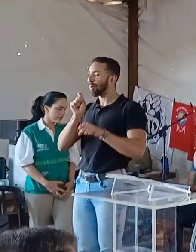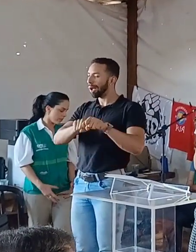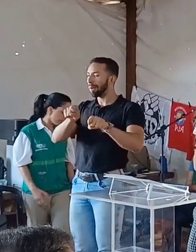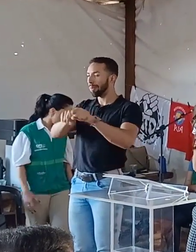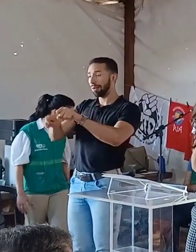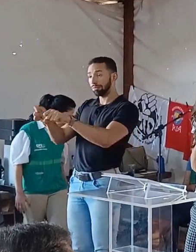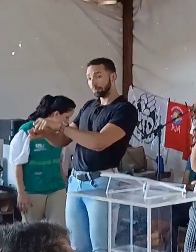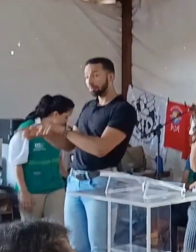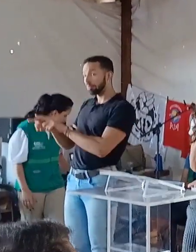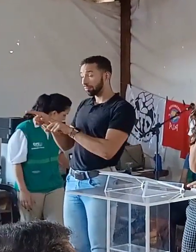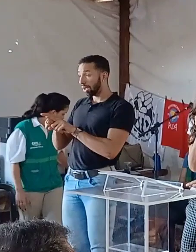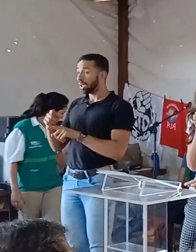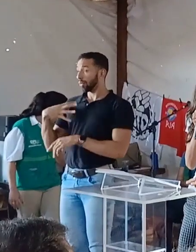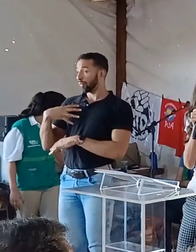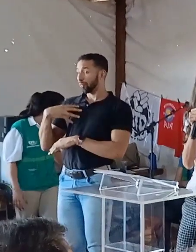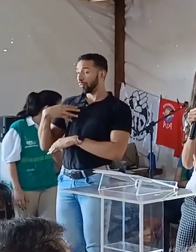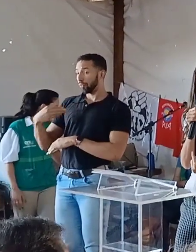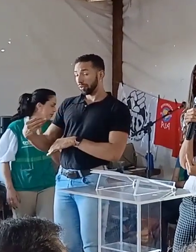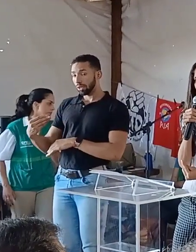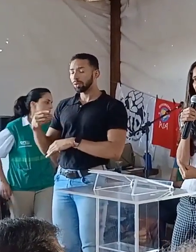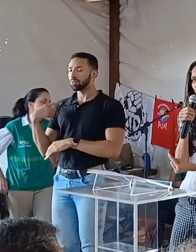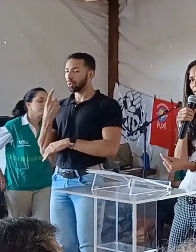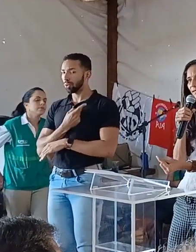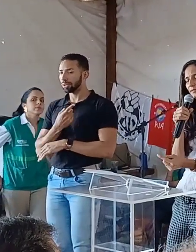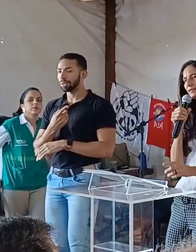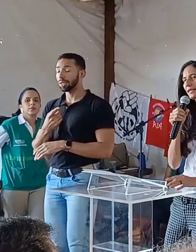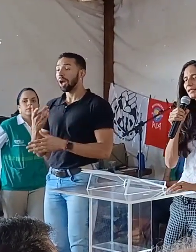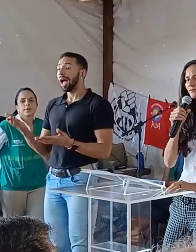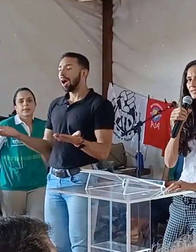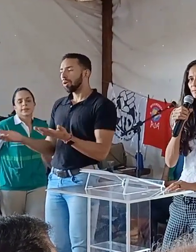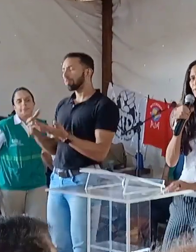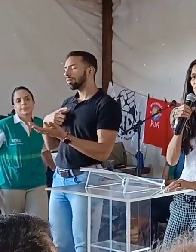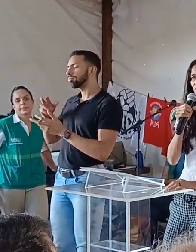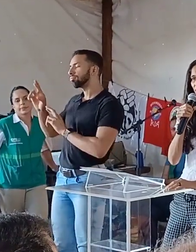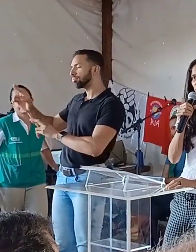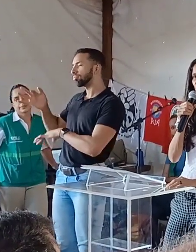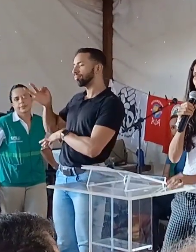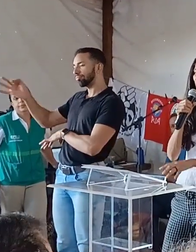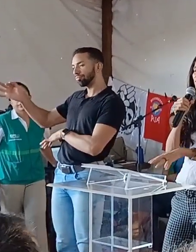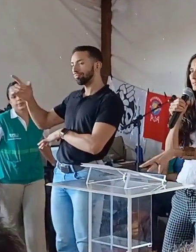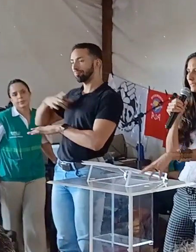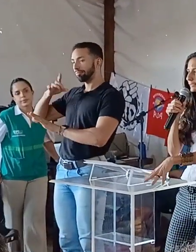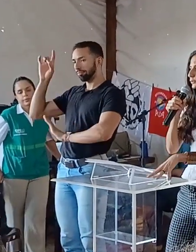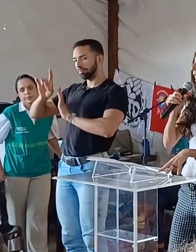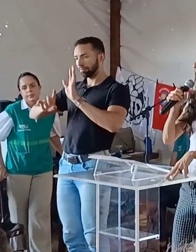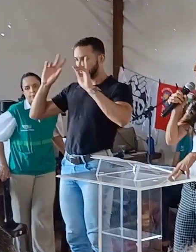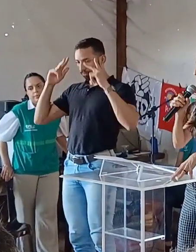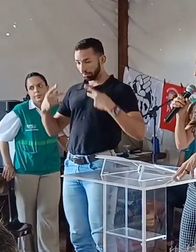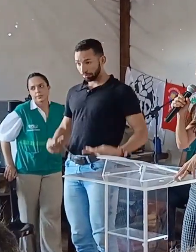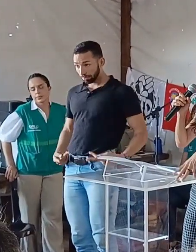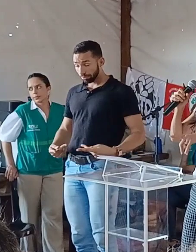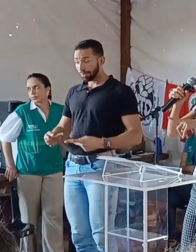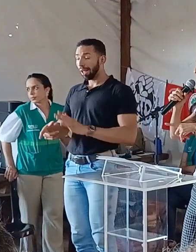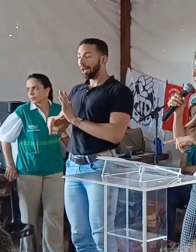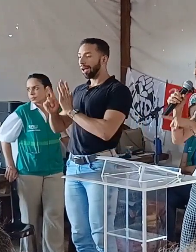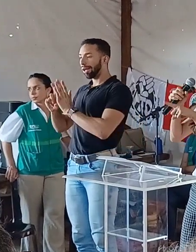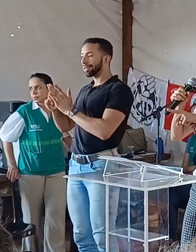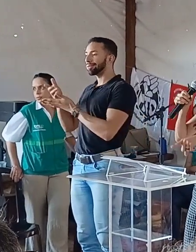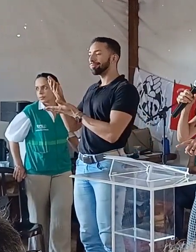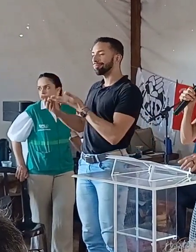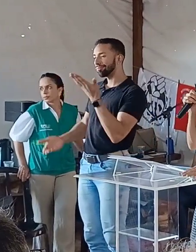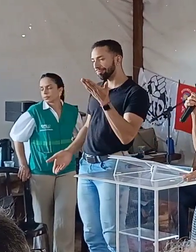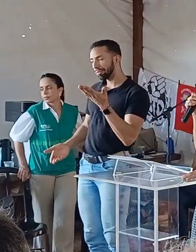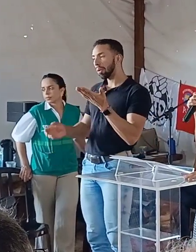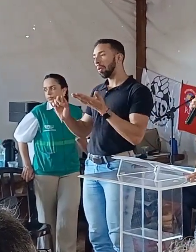assassinados. Muitos filhos que nós temos a esperança e a defesa pelos direitos humanos tombaram ou